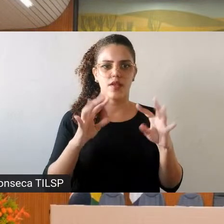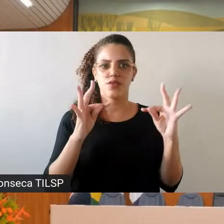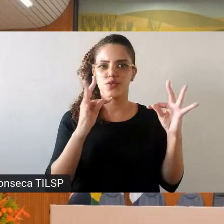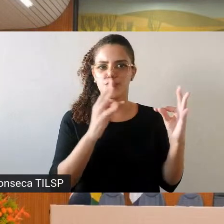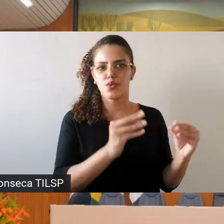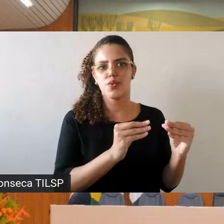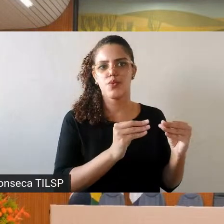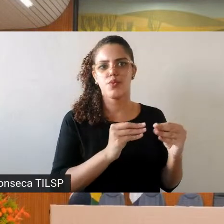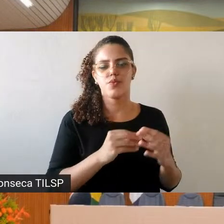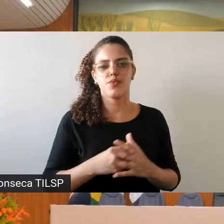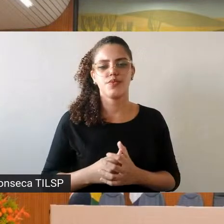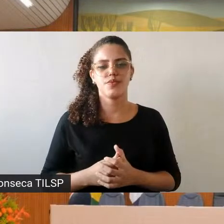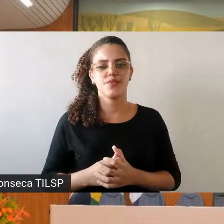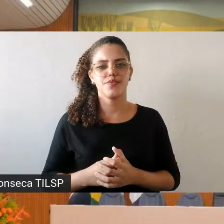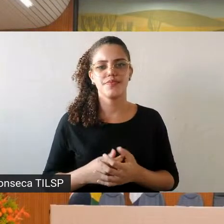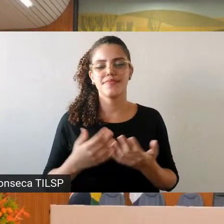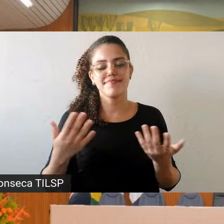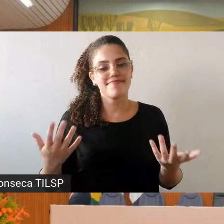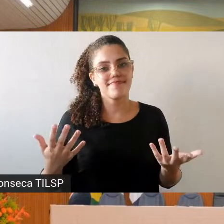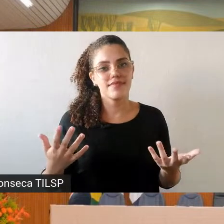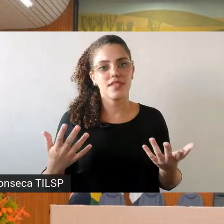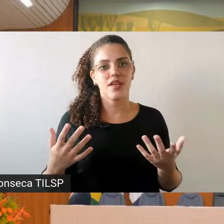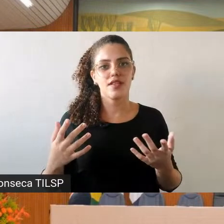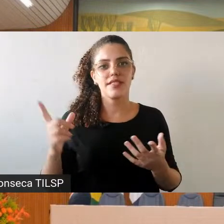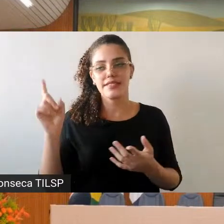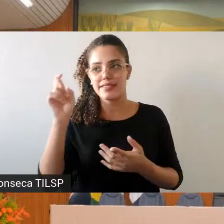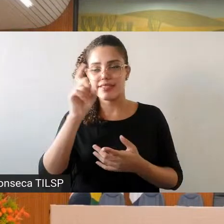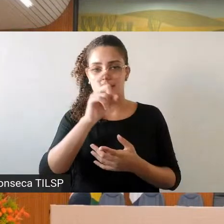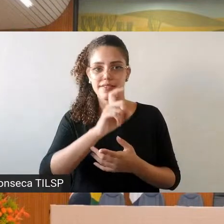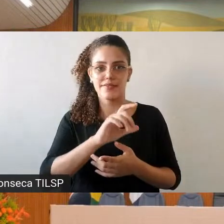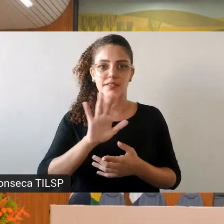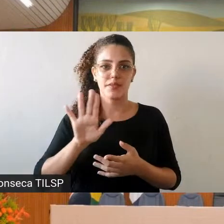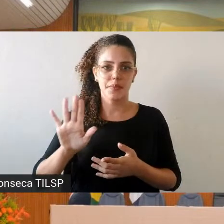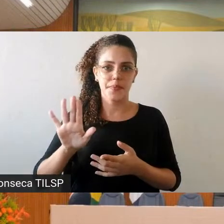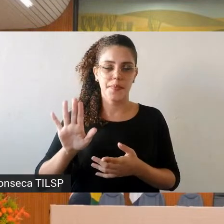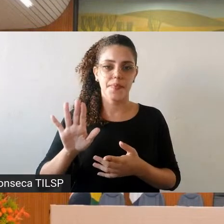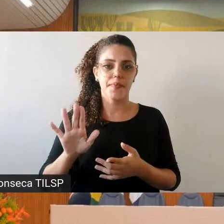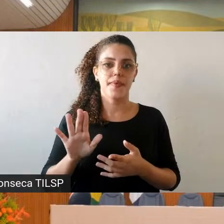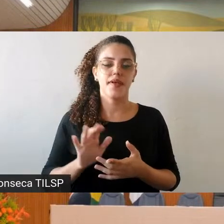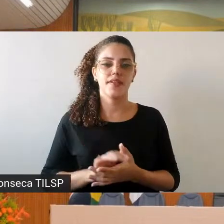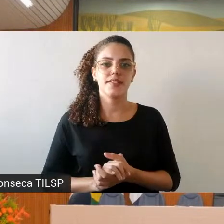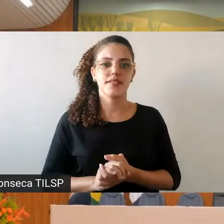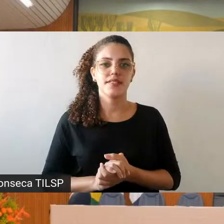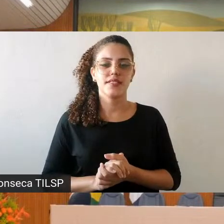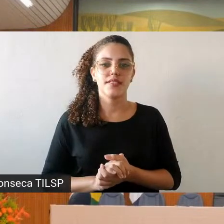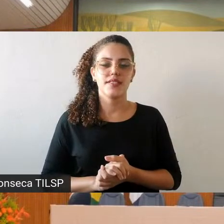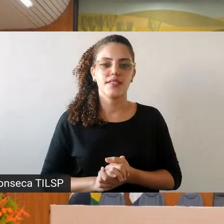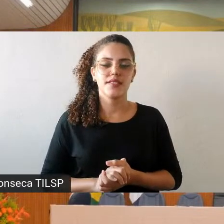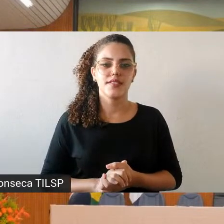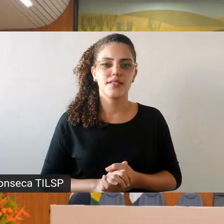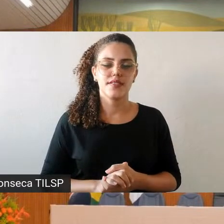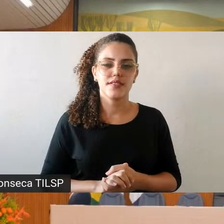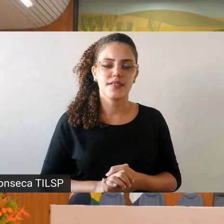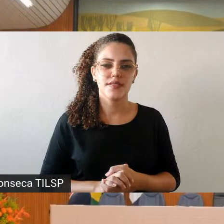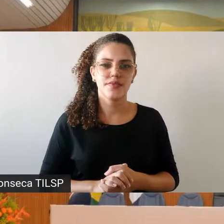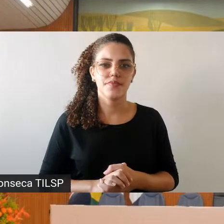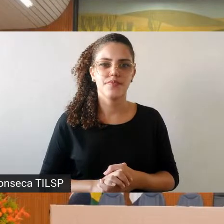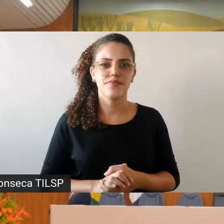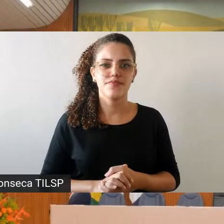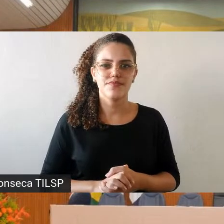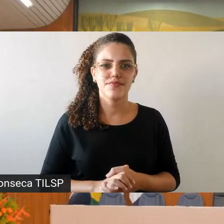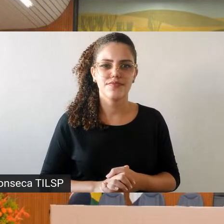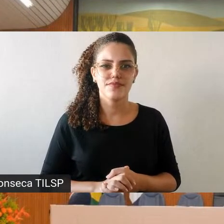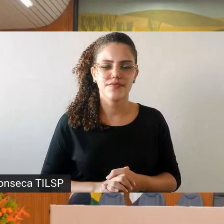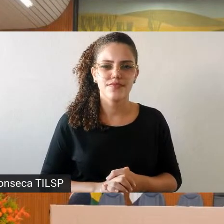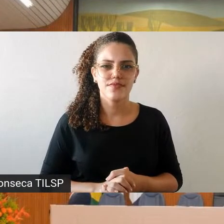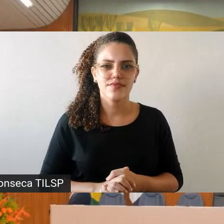de tudo, é um momento de muita dificuldade, onde nós ainda